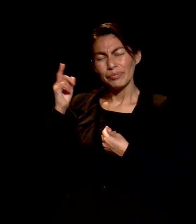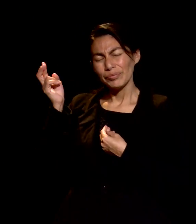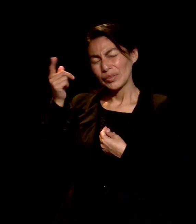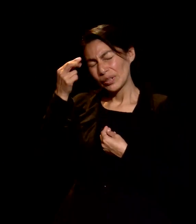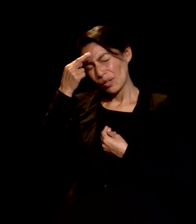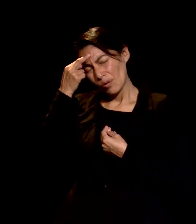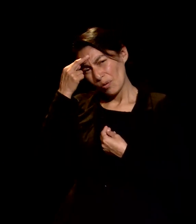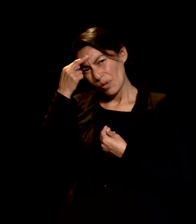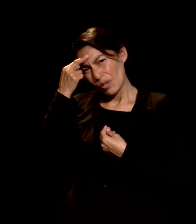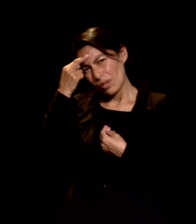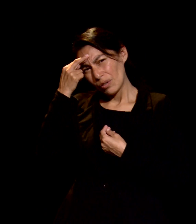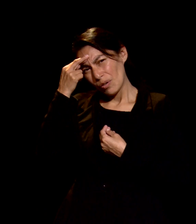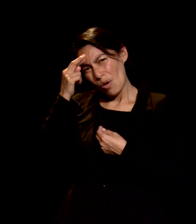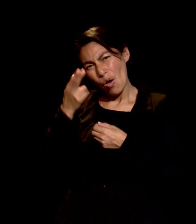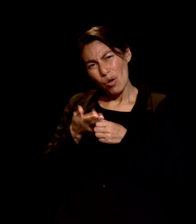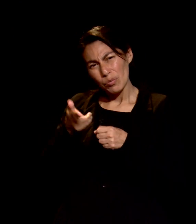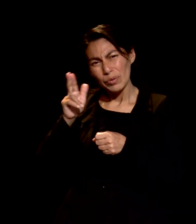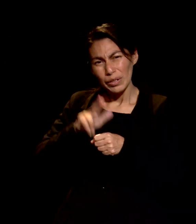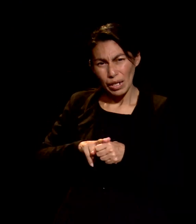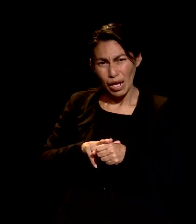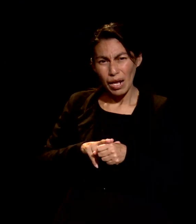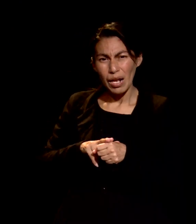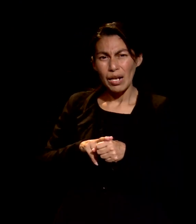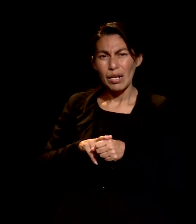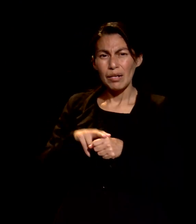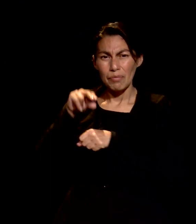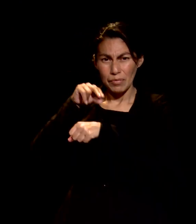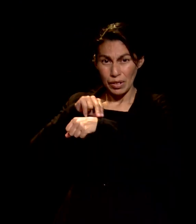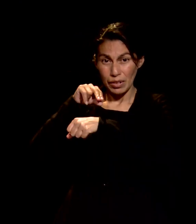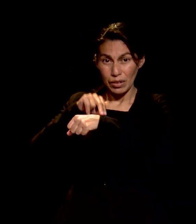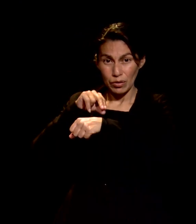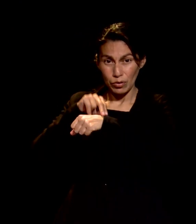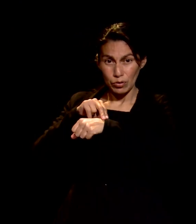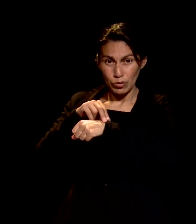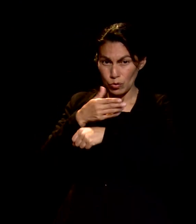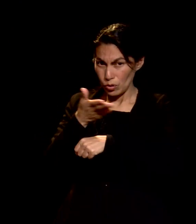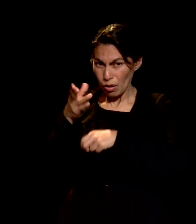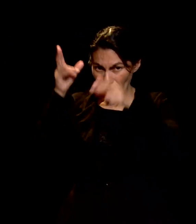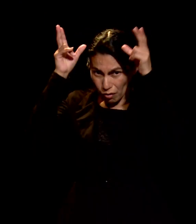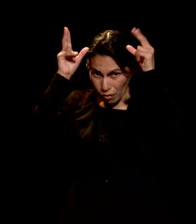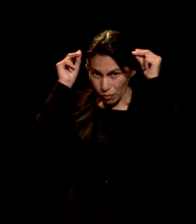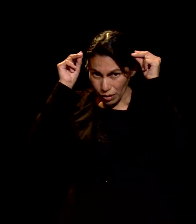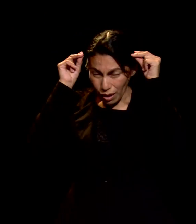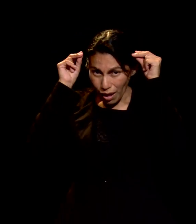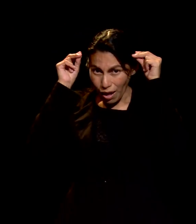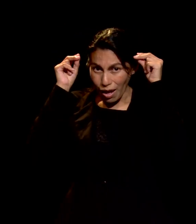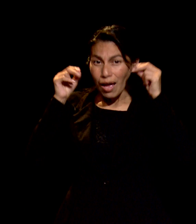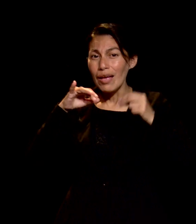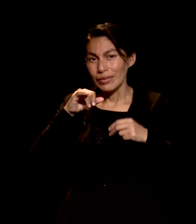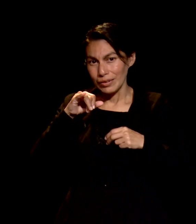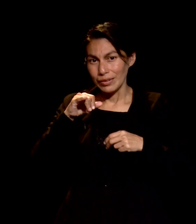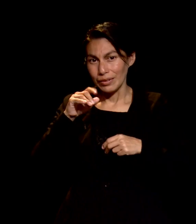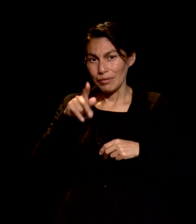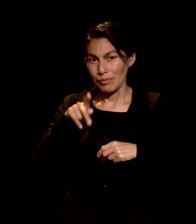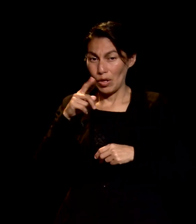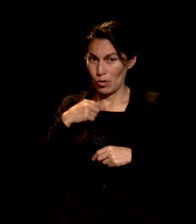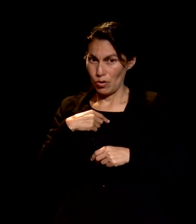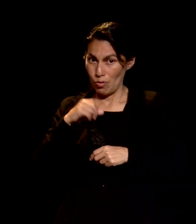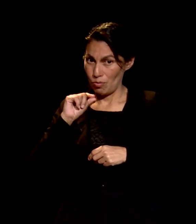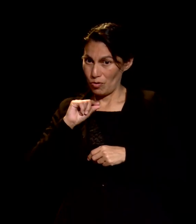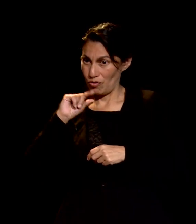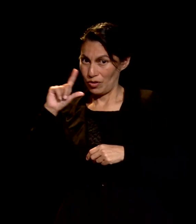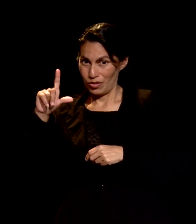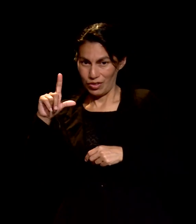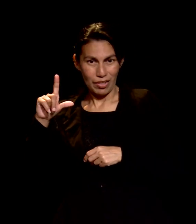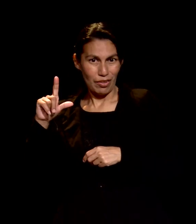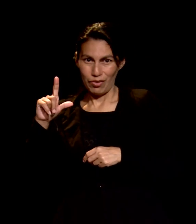en hospitales con médicos. ¿Usted es enfermera? Sí, pero no como profesional,